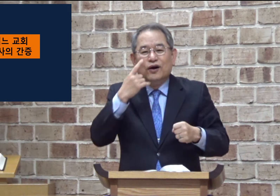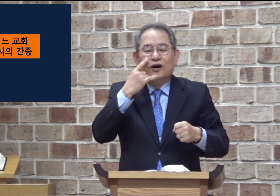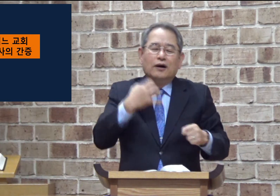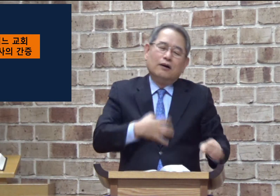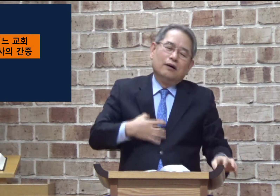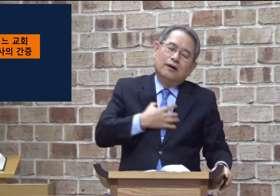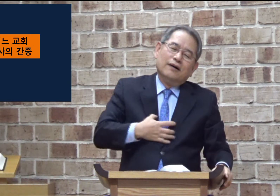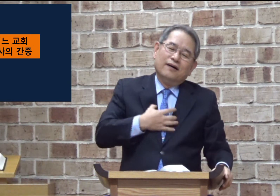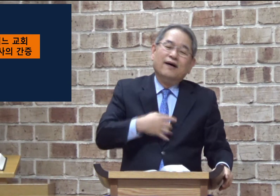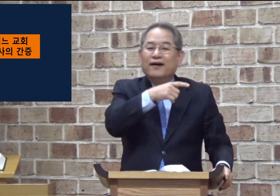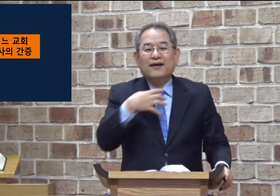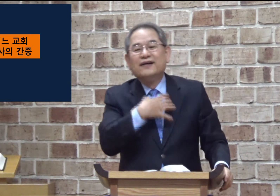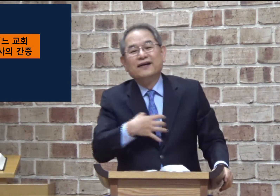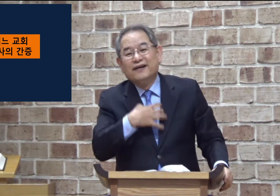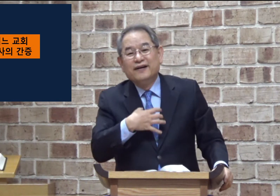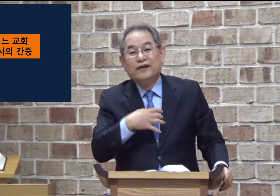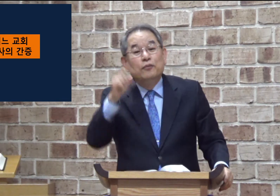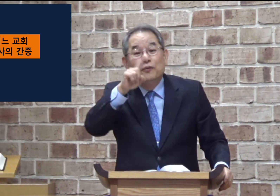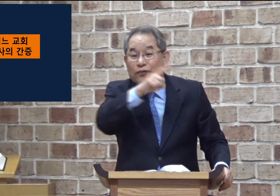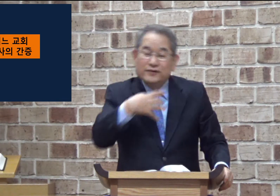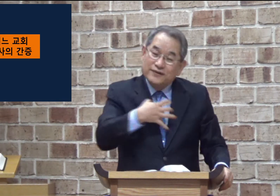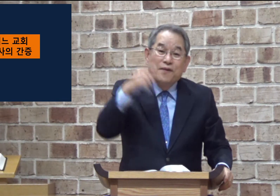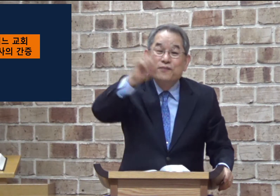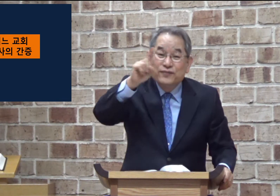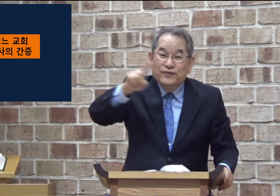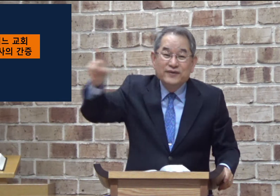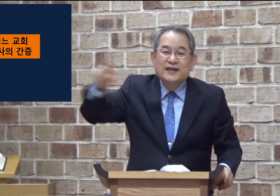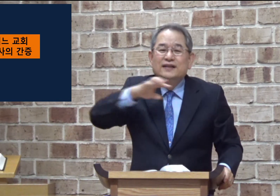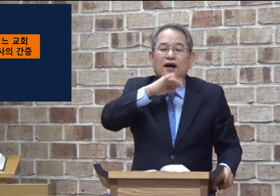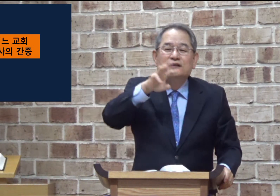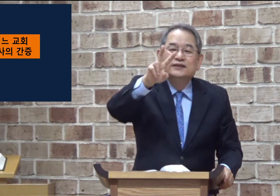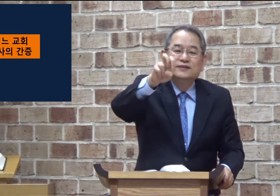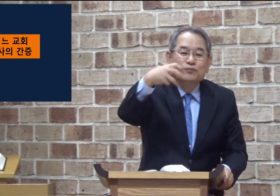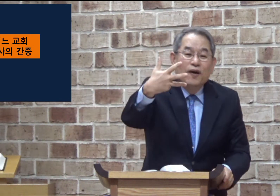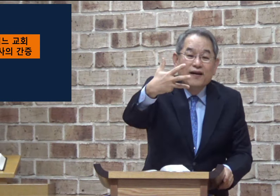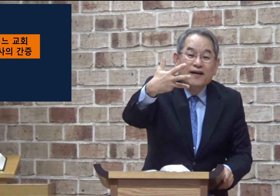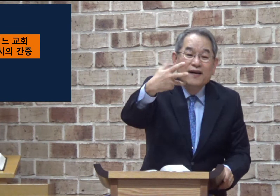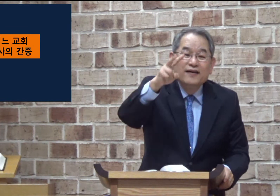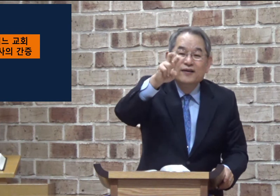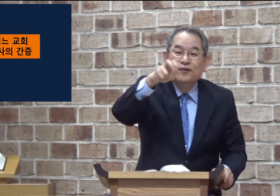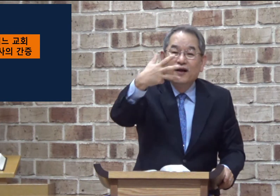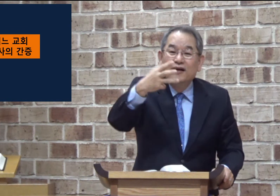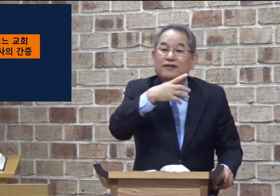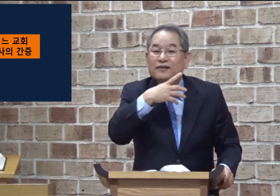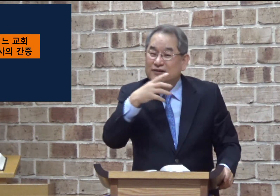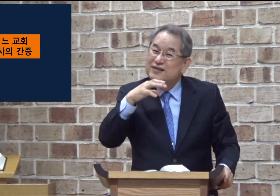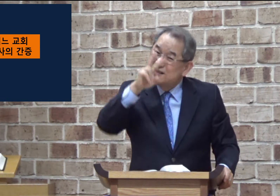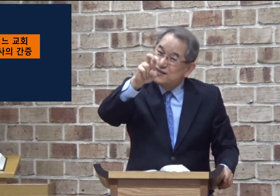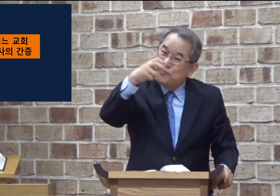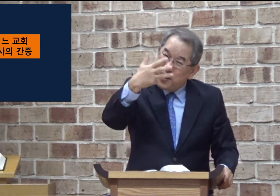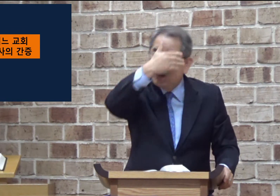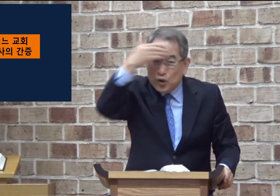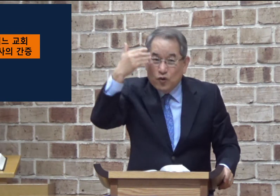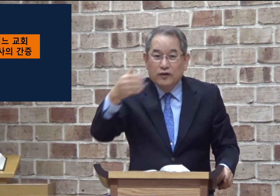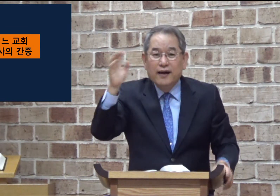장애인입니다. 그래서 엄마가 항상 걱정이 많았습니다. 걱정은 나이가